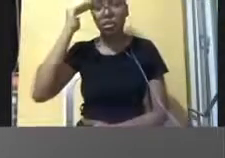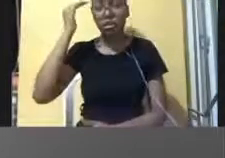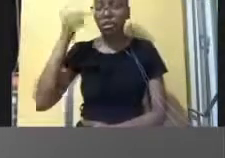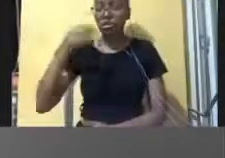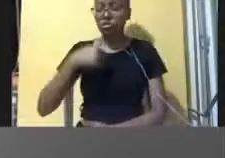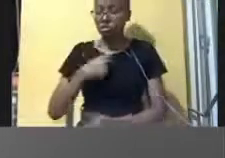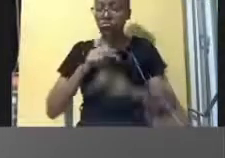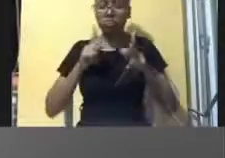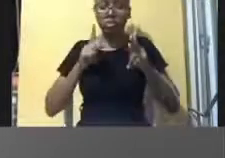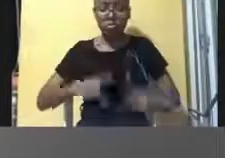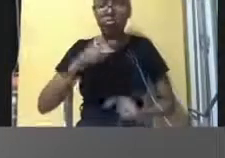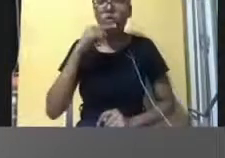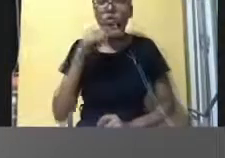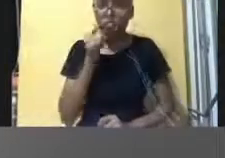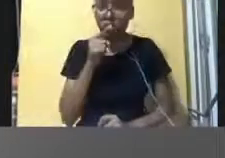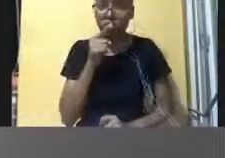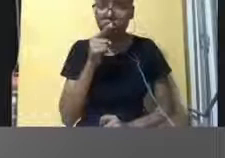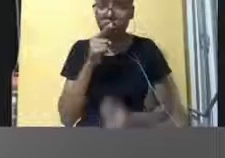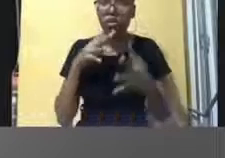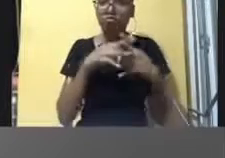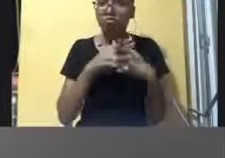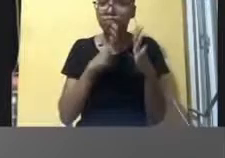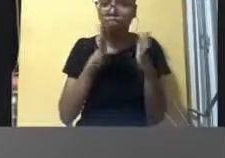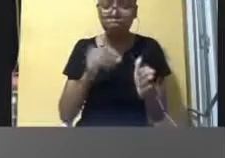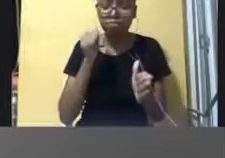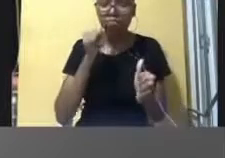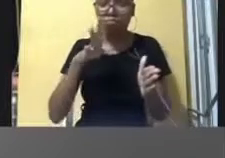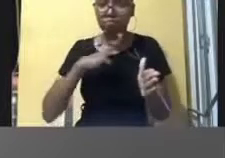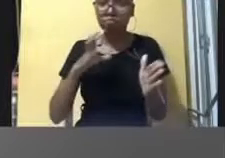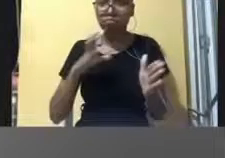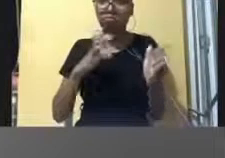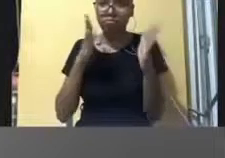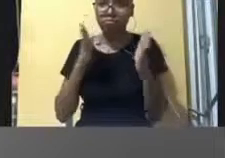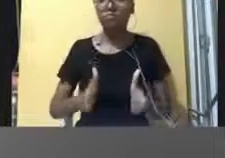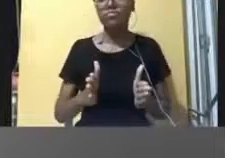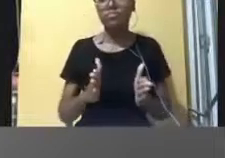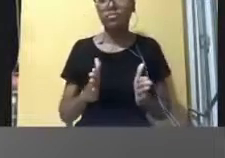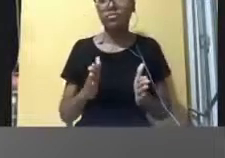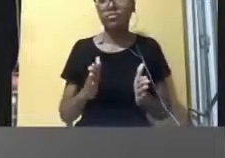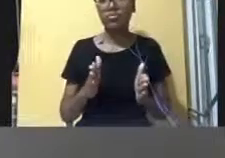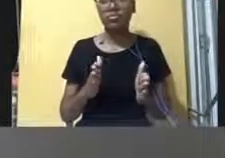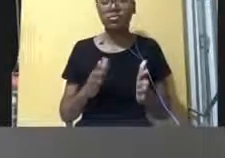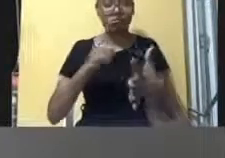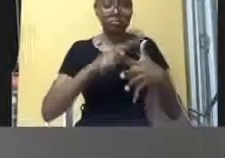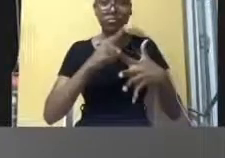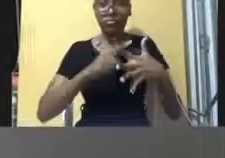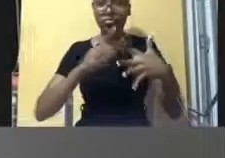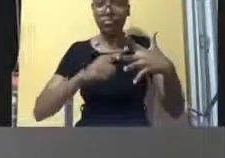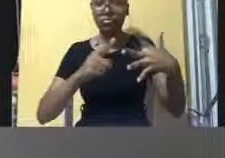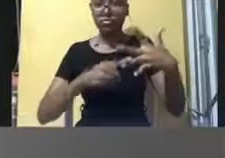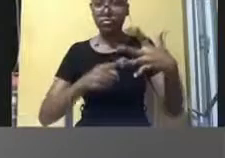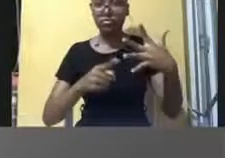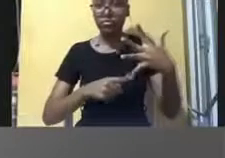persona oyente, estadounidense, mujer cristiana. Todos esos filtros a mí tienen